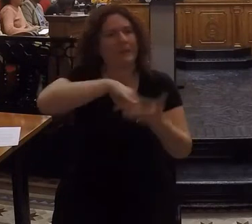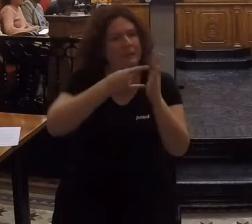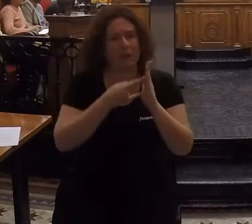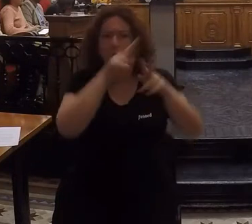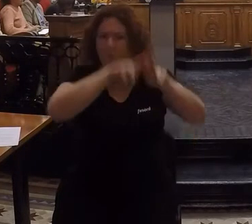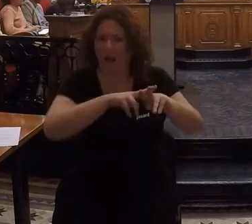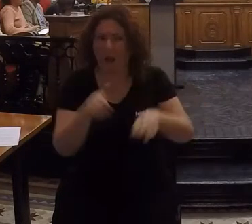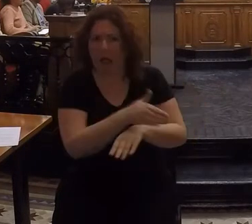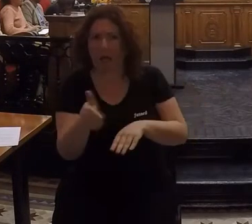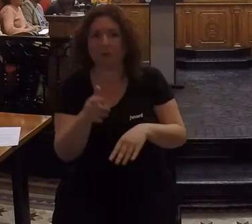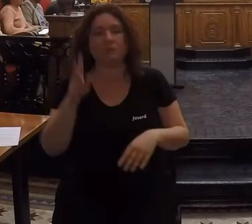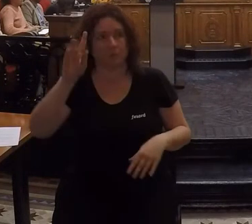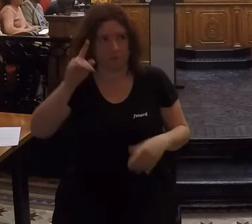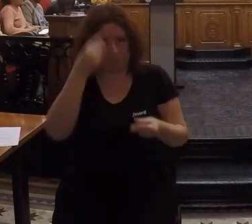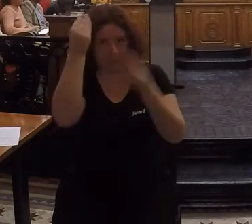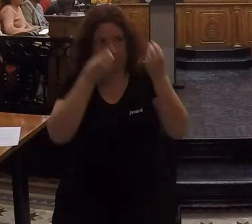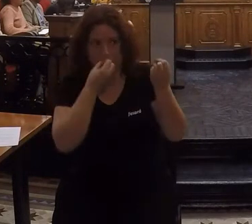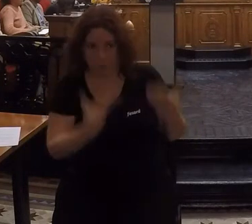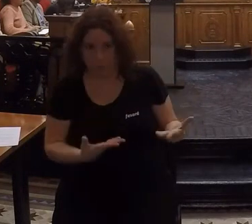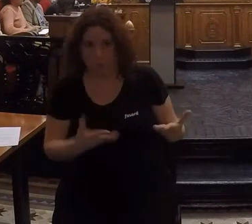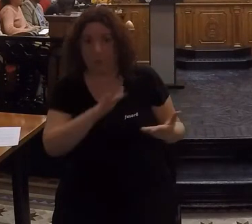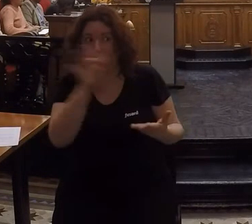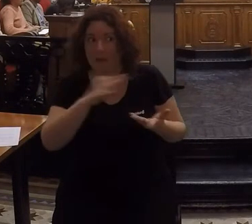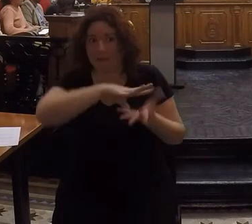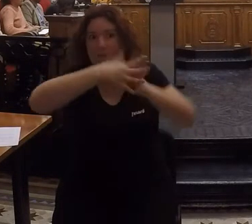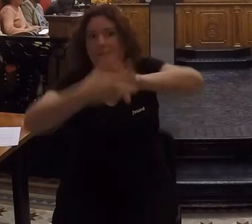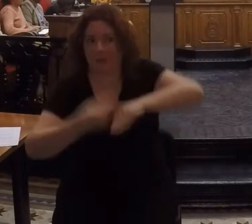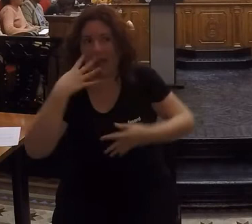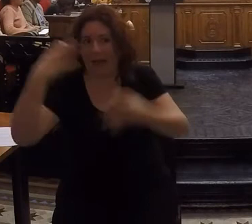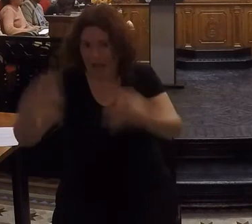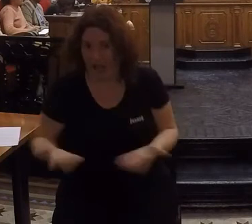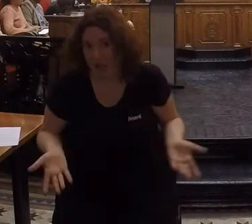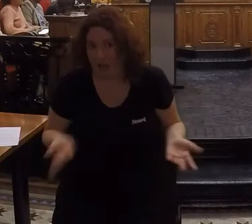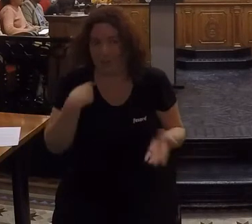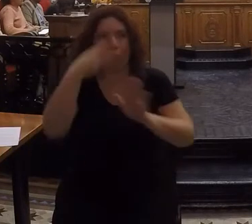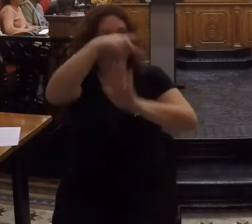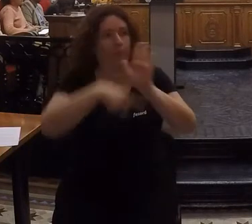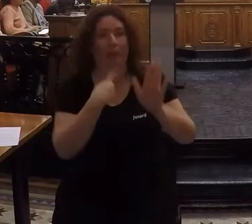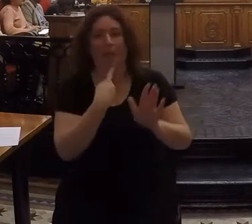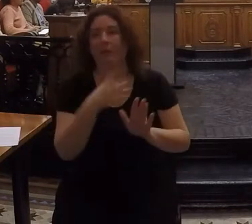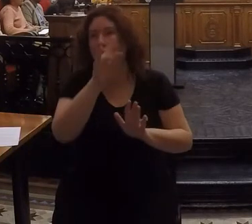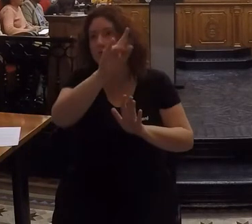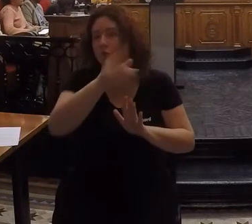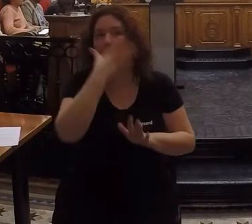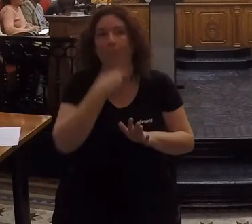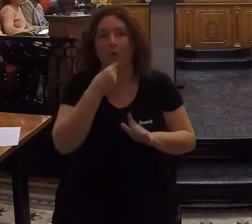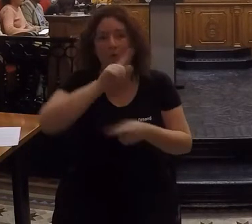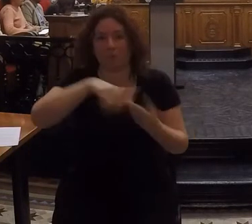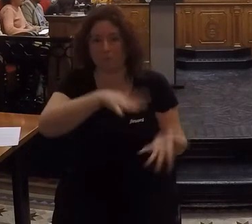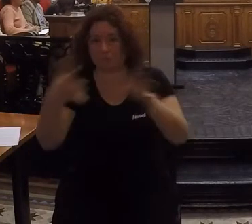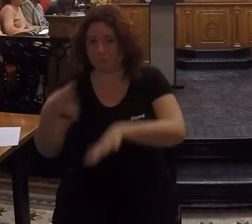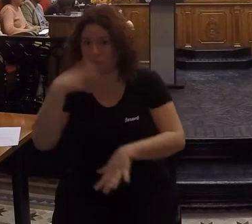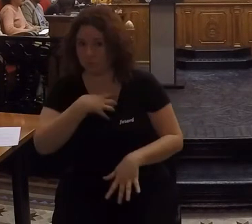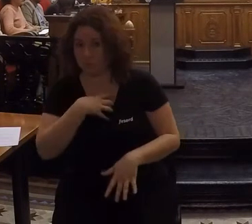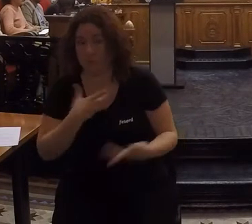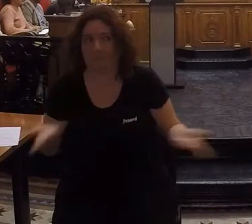muy bien pensar en esto, pero también piensen en aplicarla, no en escribir una norma que al final va a ser imposible de cumplir. Muchas gracias.